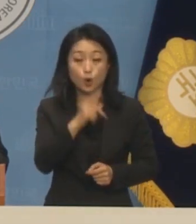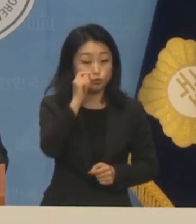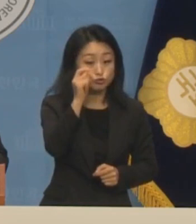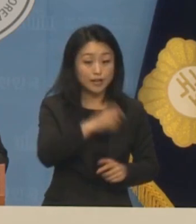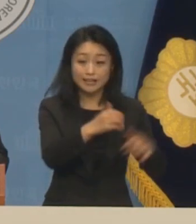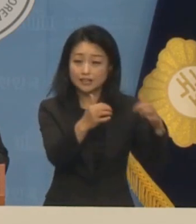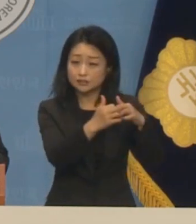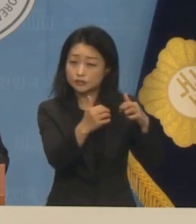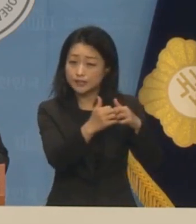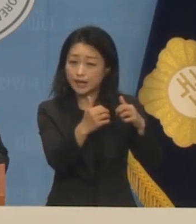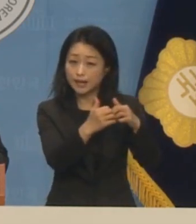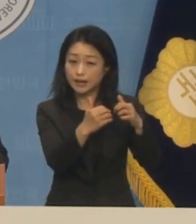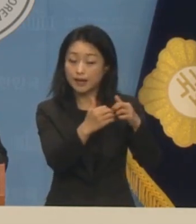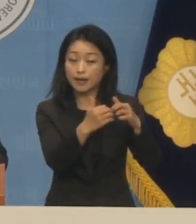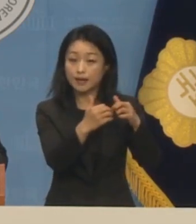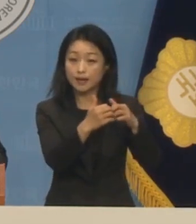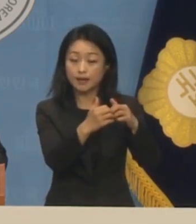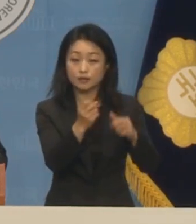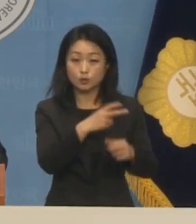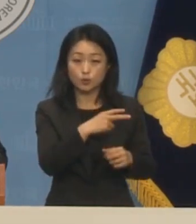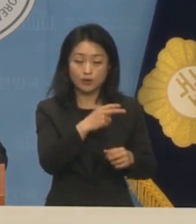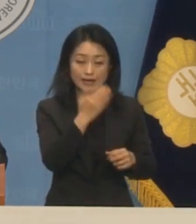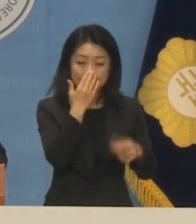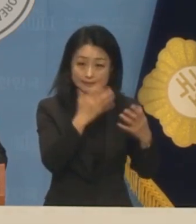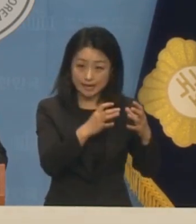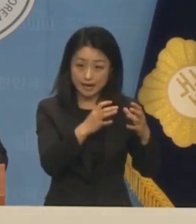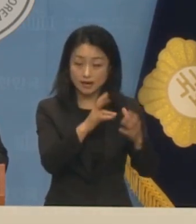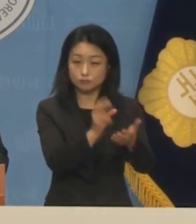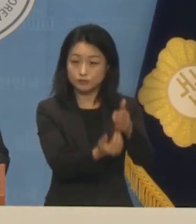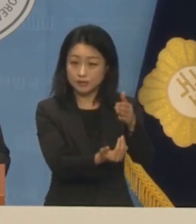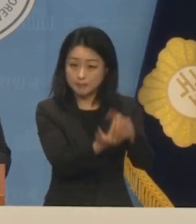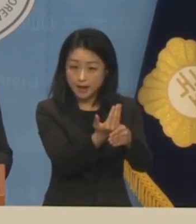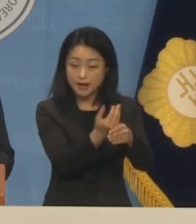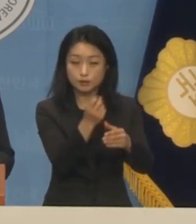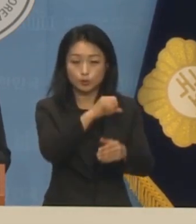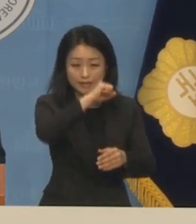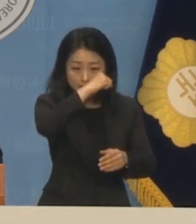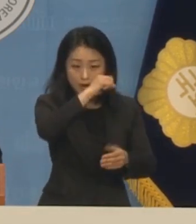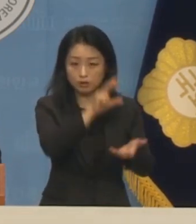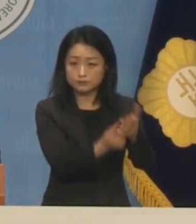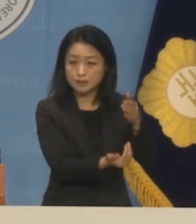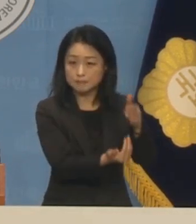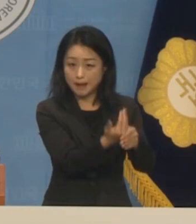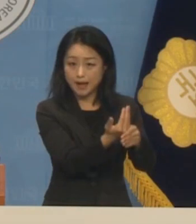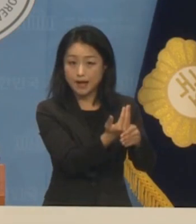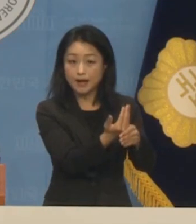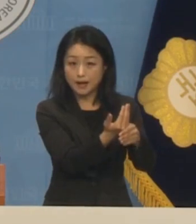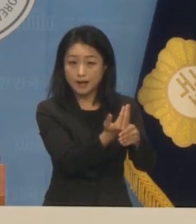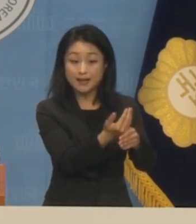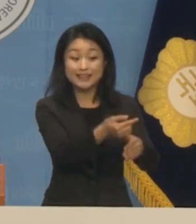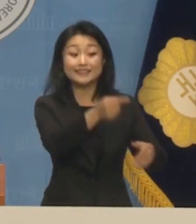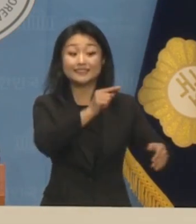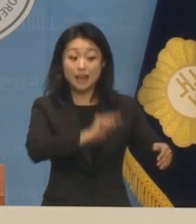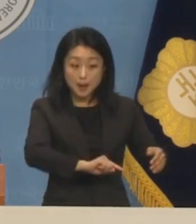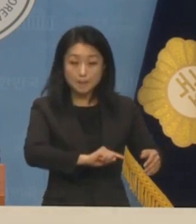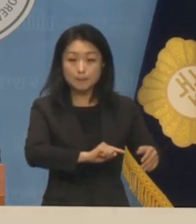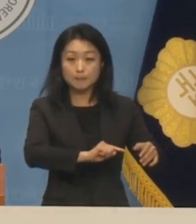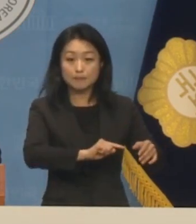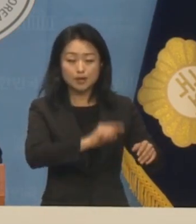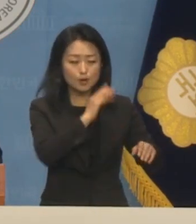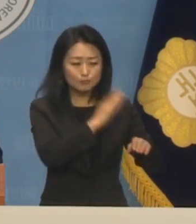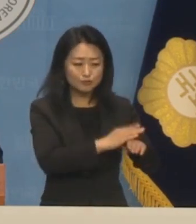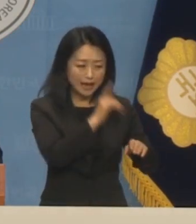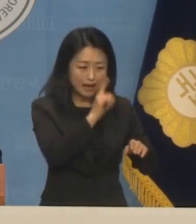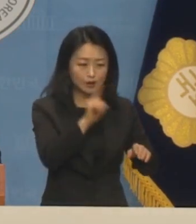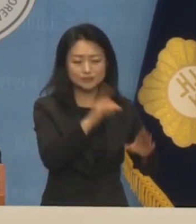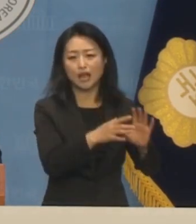전쟁, 이스라엘 하마스 전쟁, 대만 해협 사태, 그 아래 훨씬 그 밑에 처져